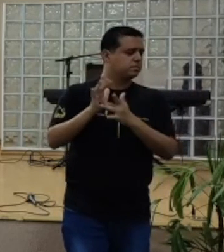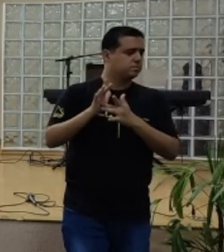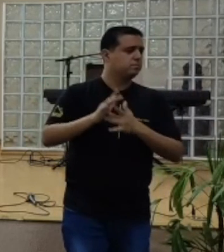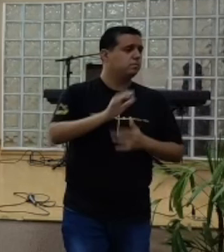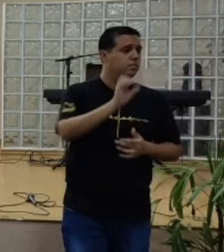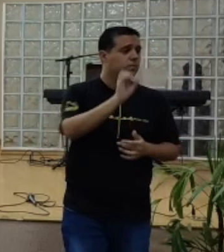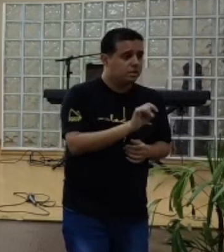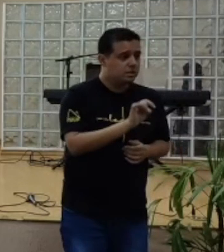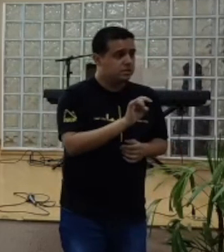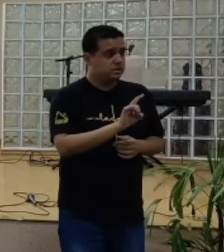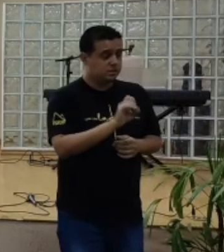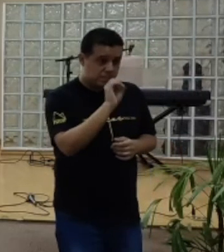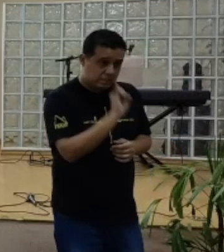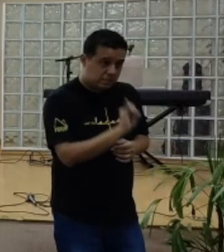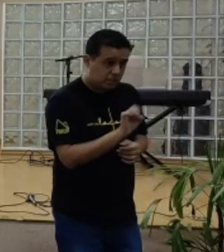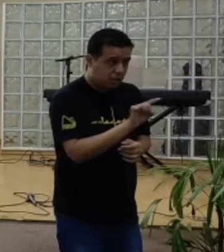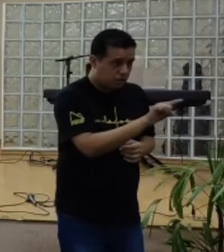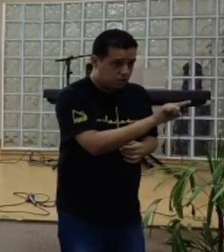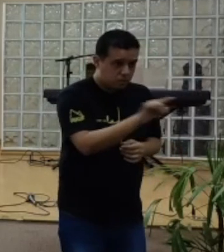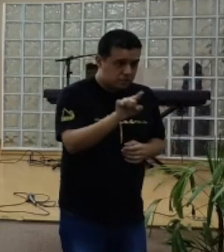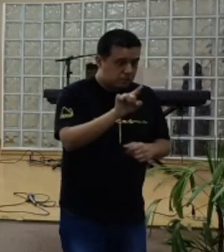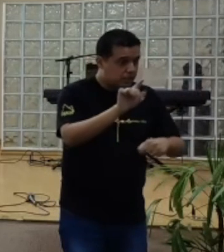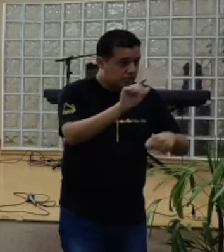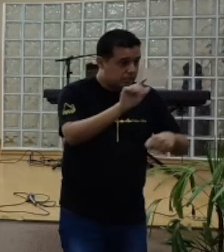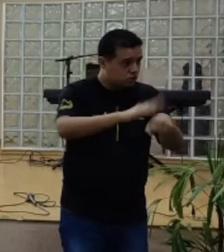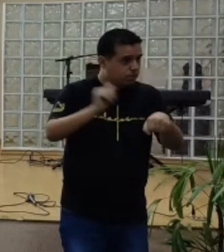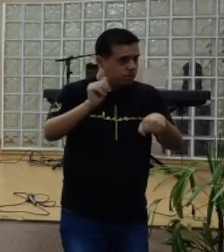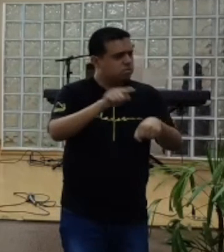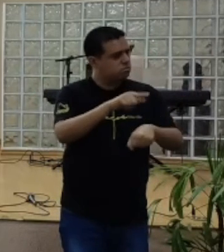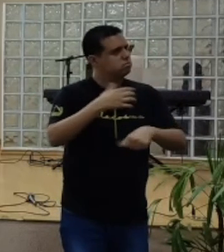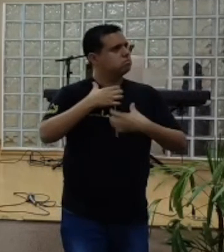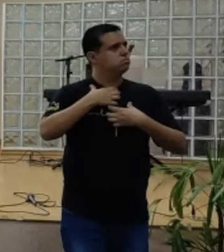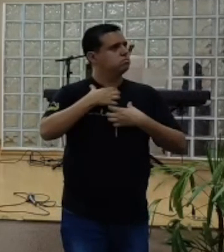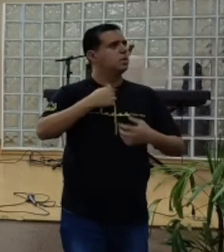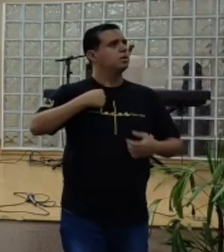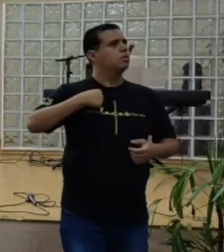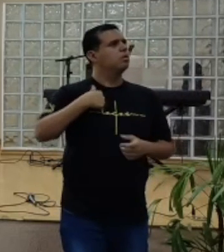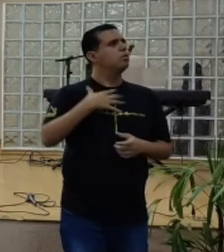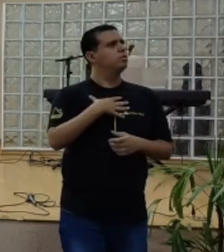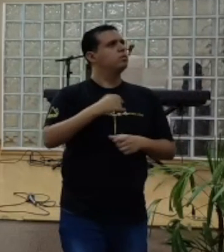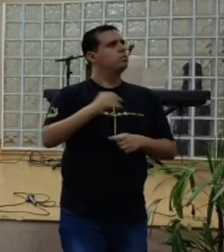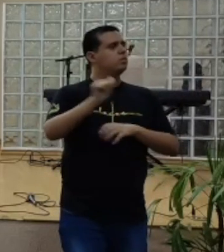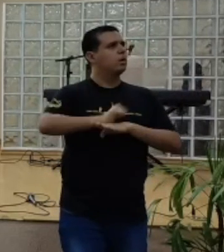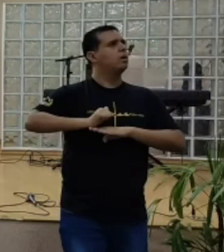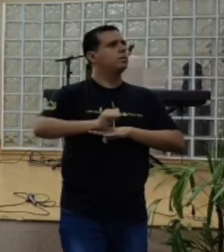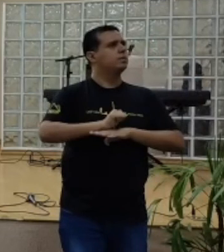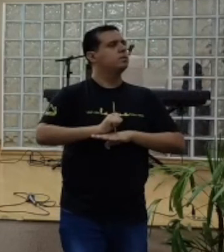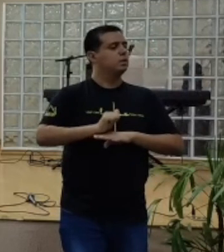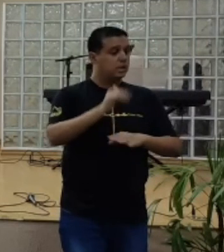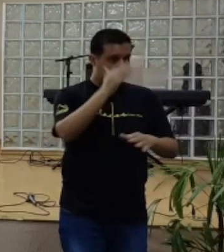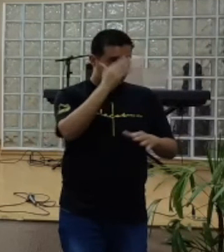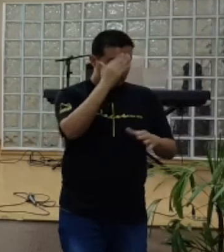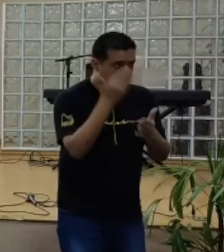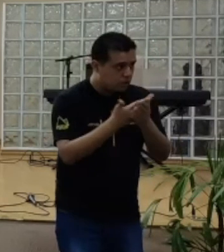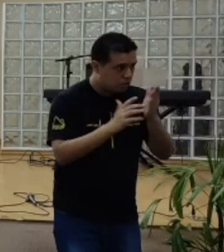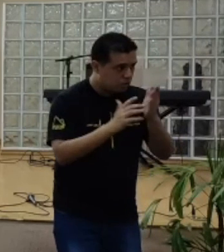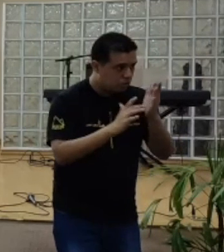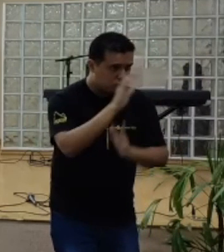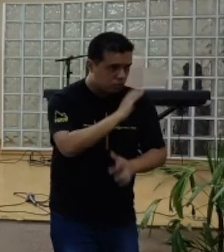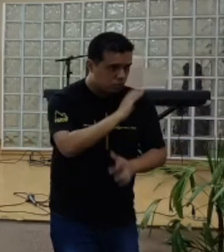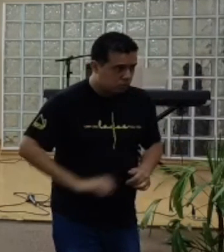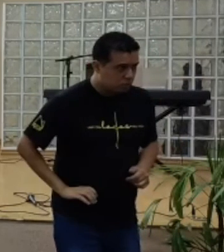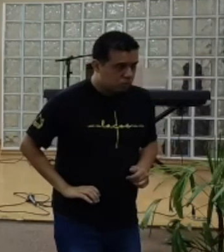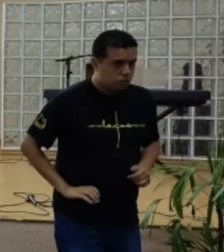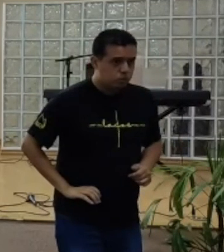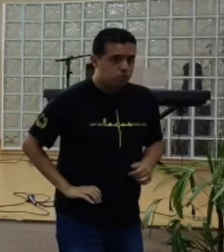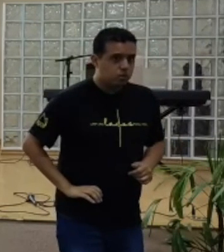chamado, se sente filho de Abraão, creu em Cristo Jesus, sentiu o toque, e